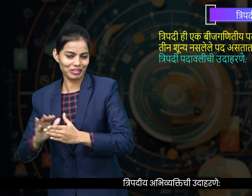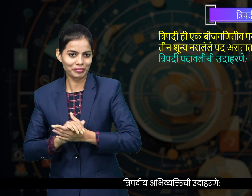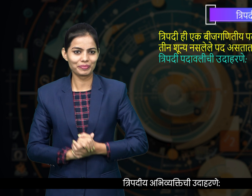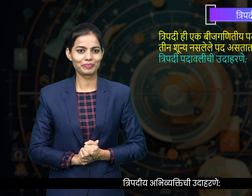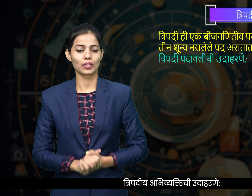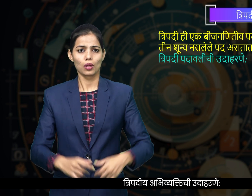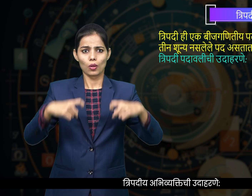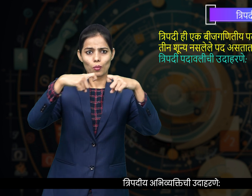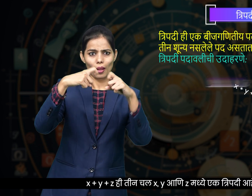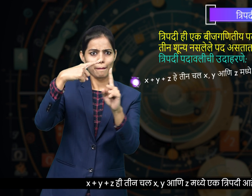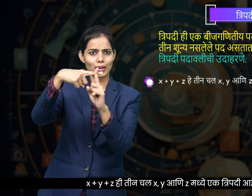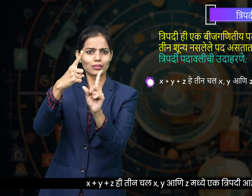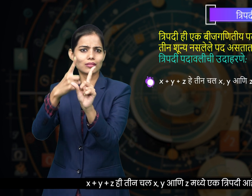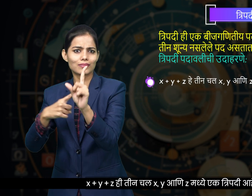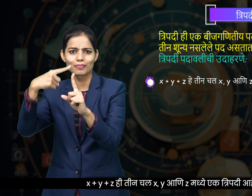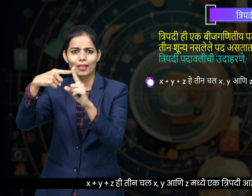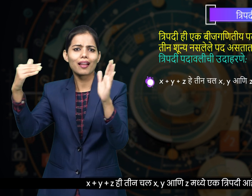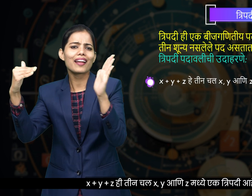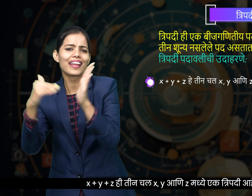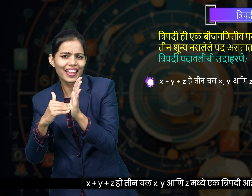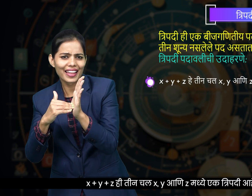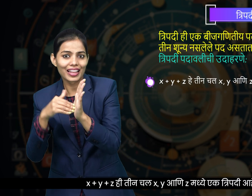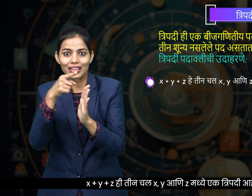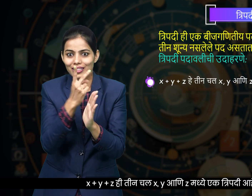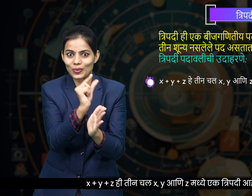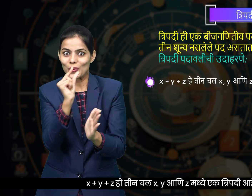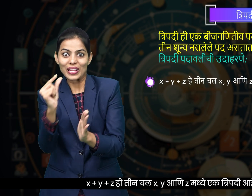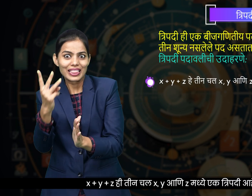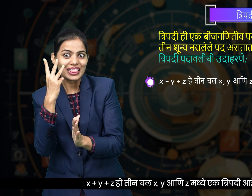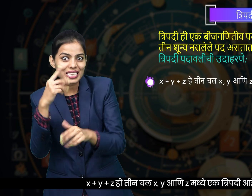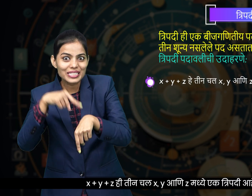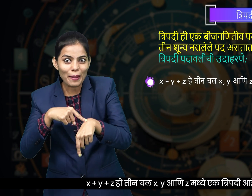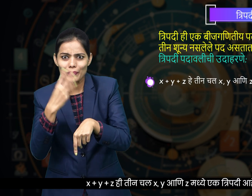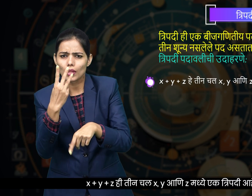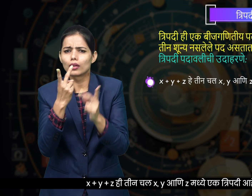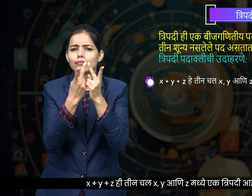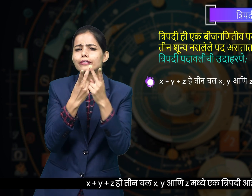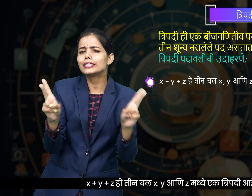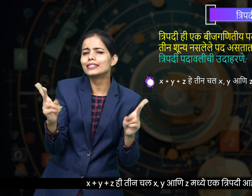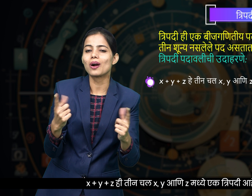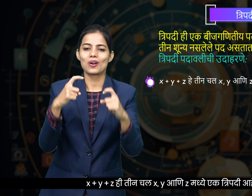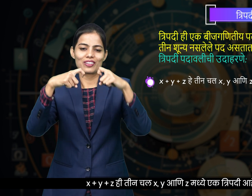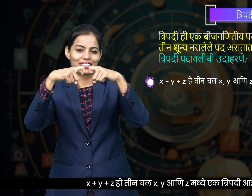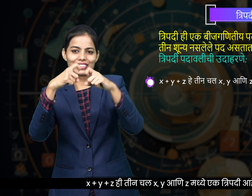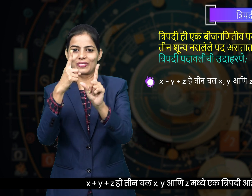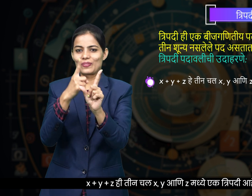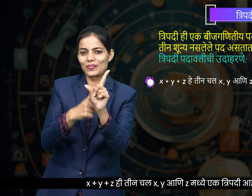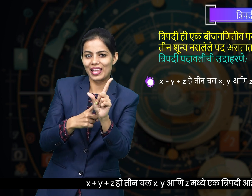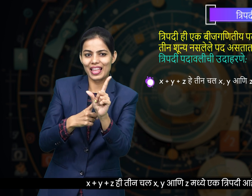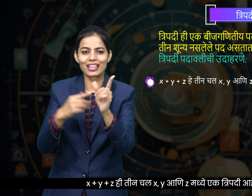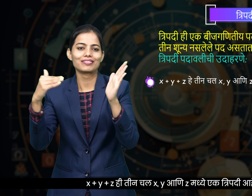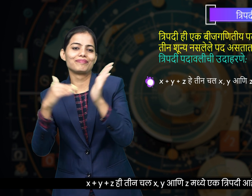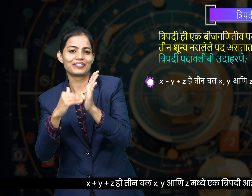अभिव्यक्तीची उदाहरणे. x अधिक y अधिक z ही 3 चल x, y आणि z मध्ये एक त्रिपदी